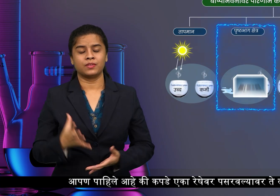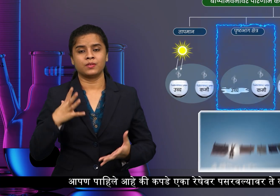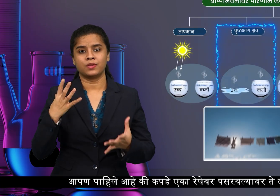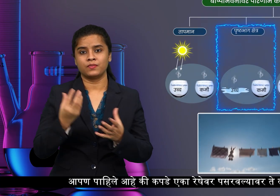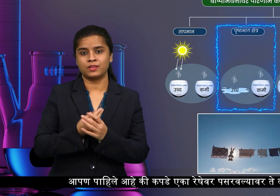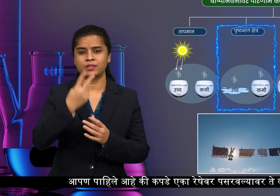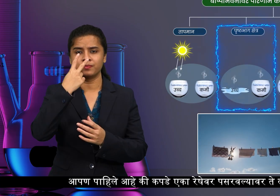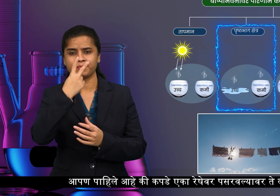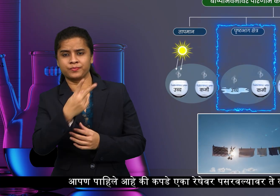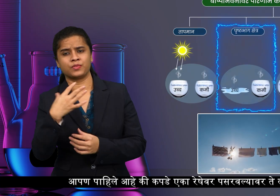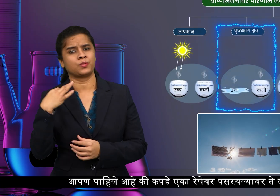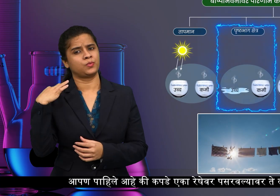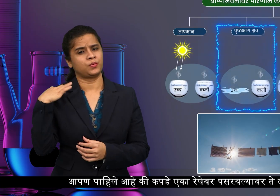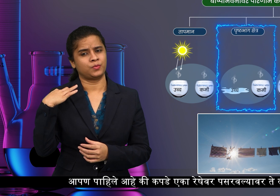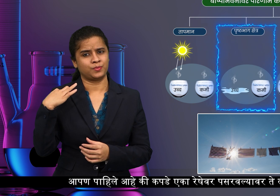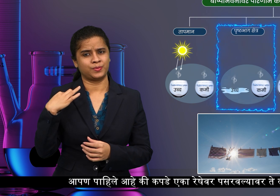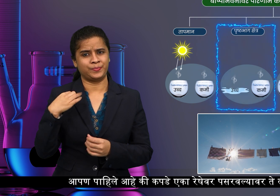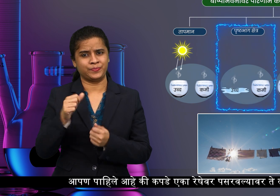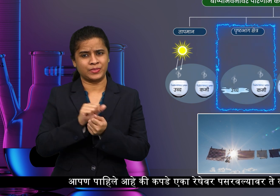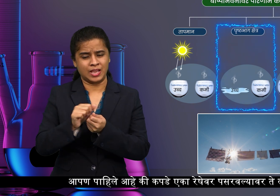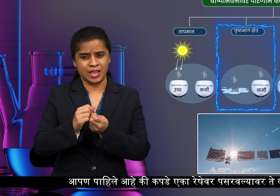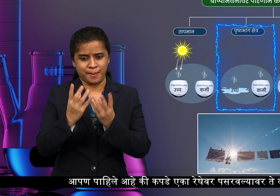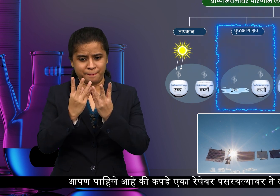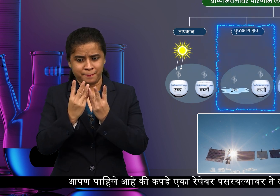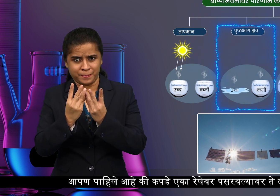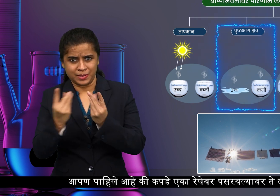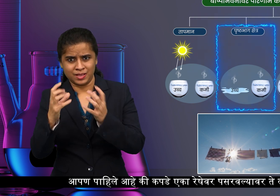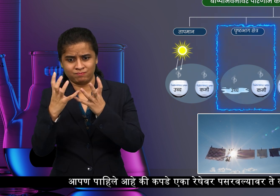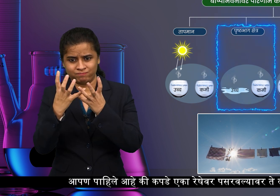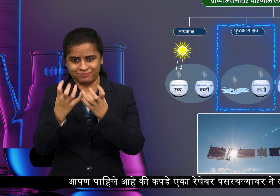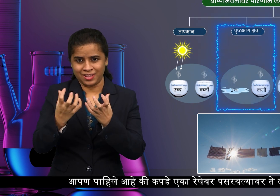आपण पाहिले आहे की कपडे एका रेषेवर पसरल्यावर ते लवकर सुकतात,